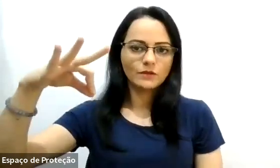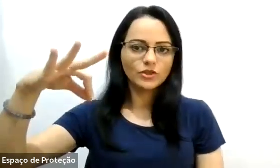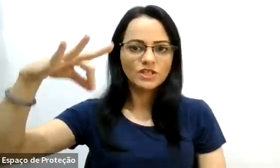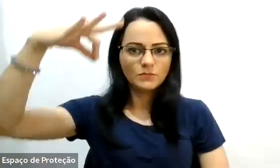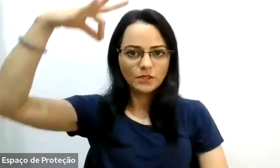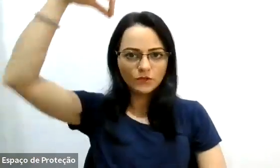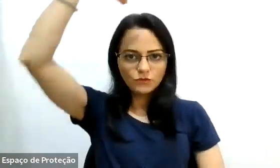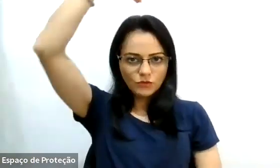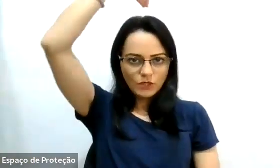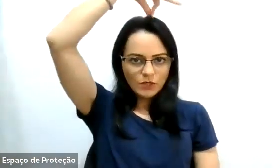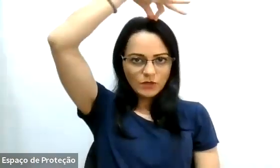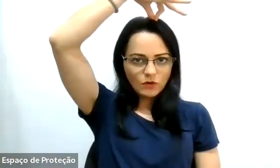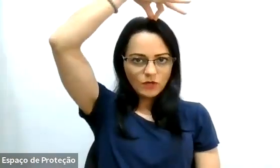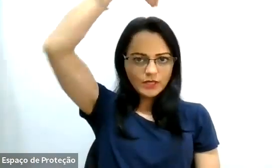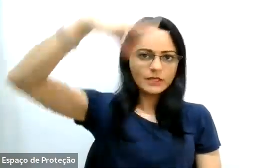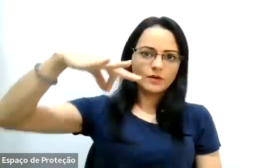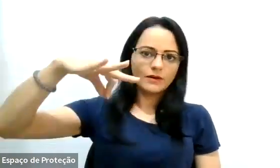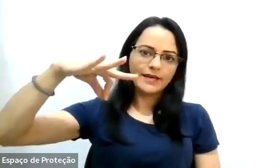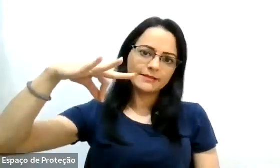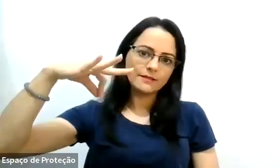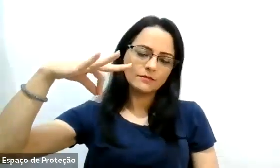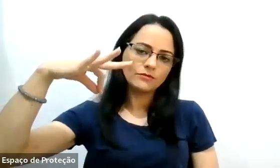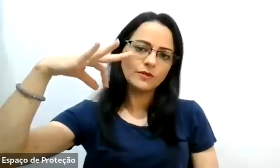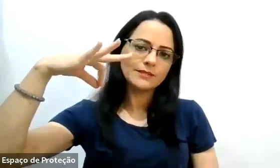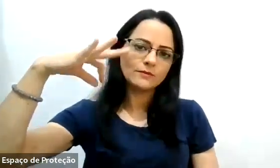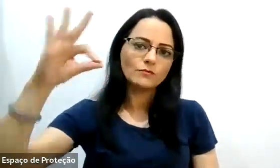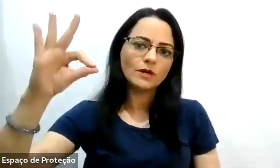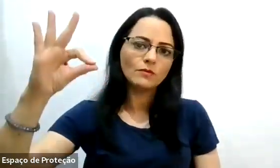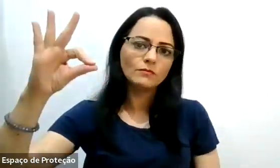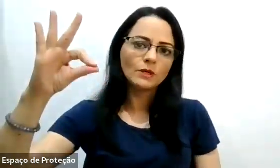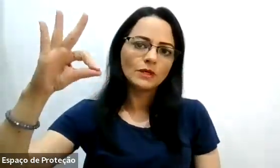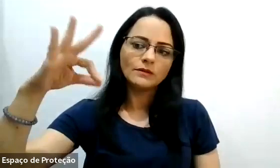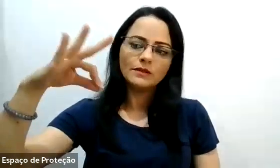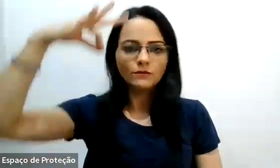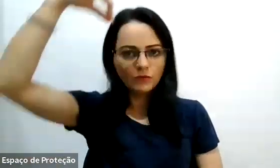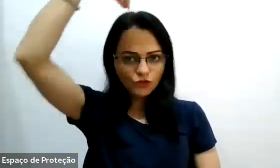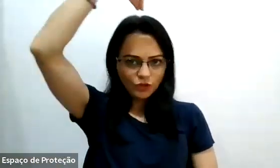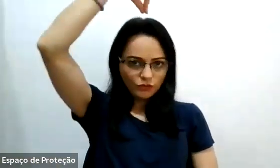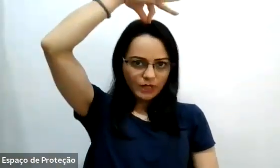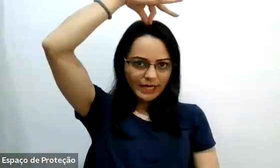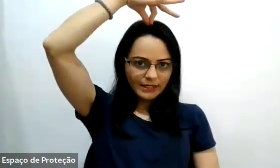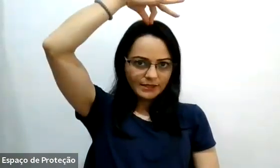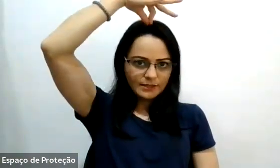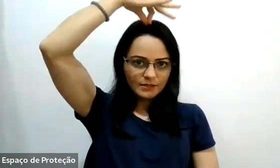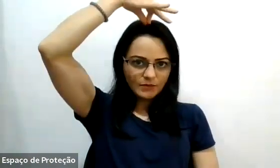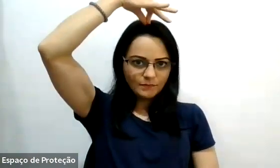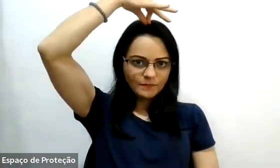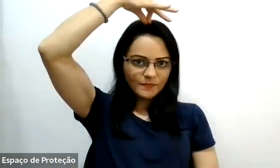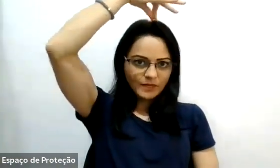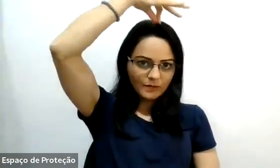de espírito. Coloca aqui, ó, esta configuração de mão, dedão com o indicador aqui em cima da